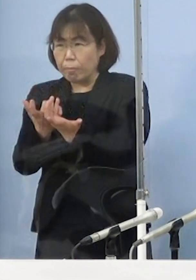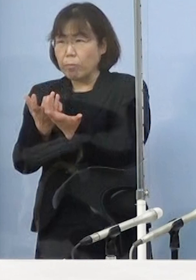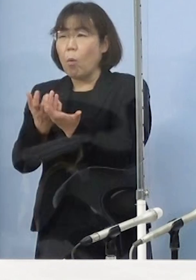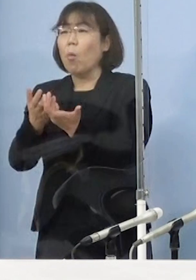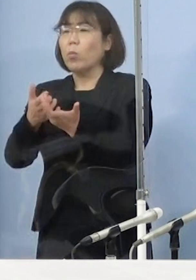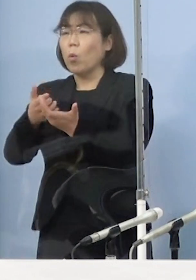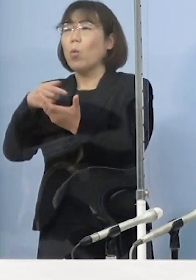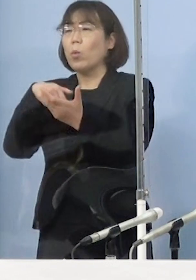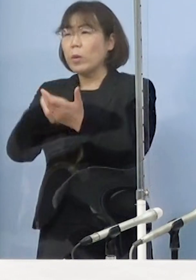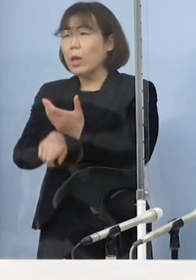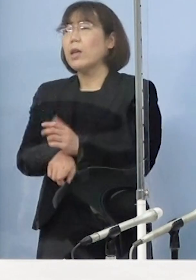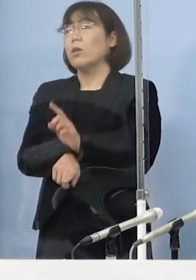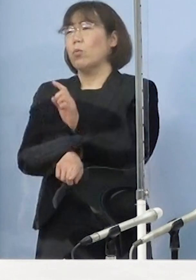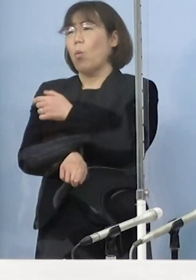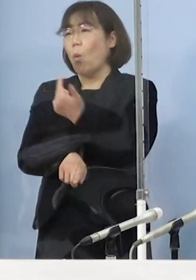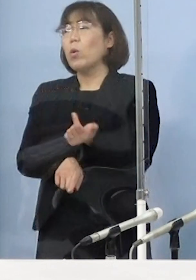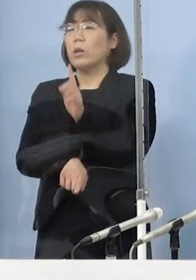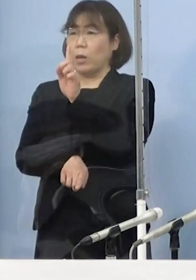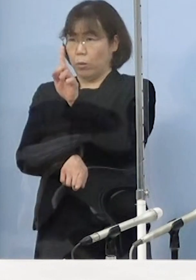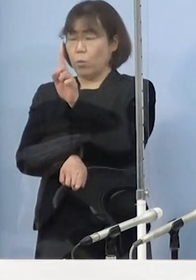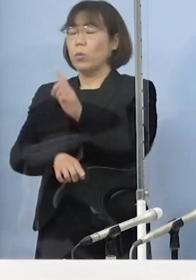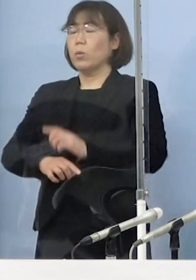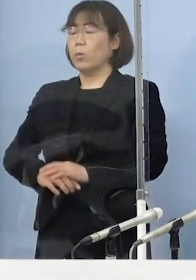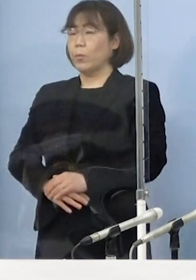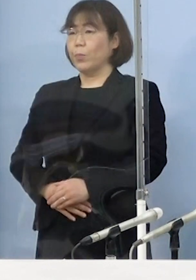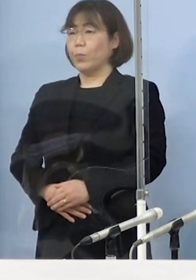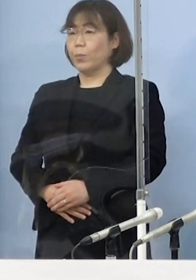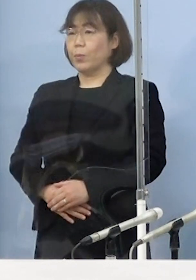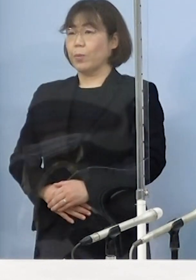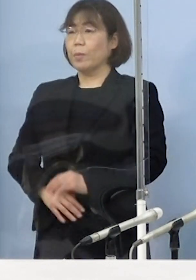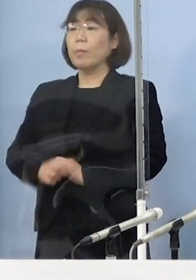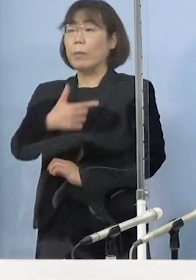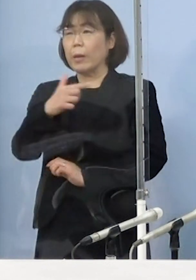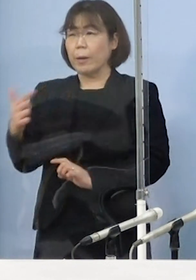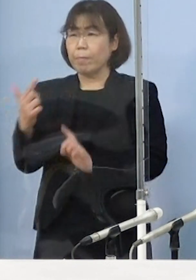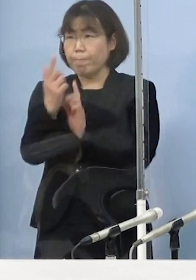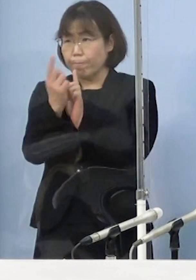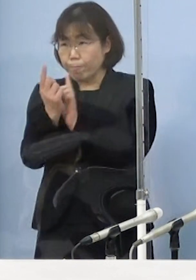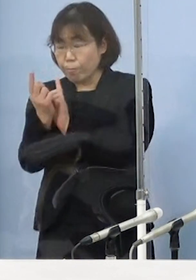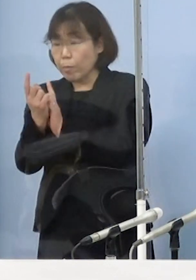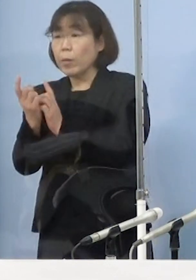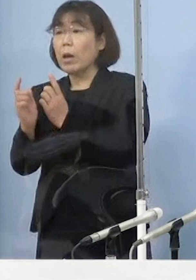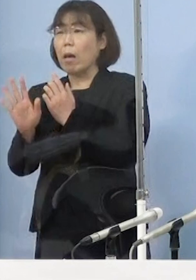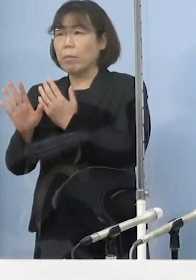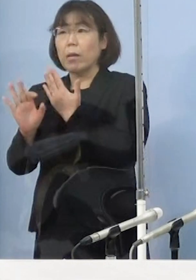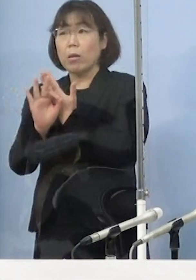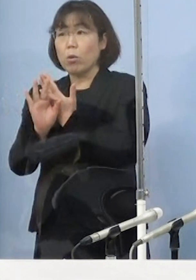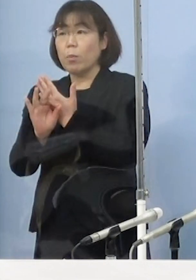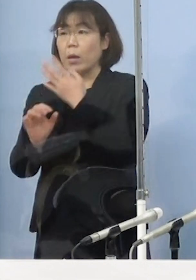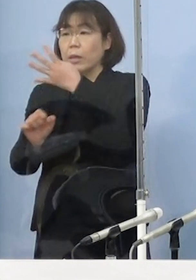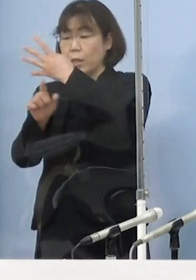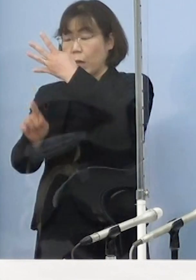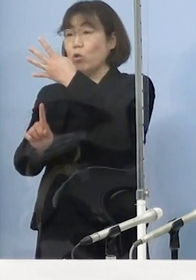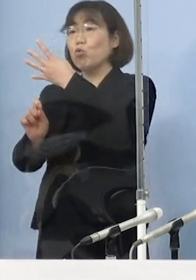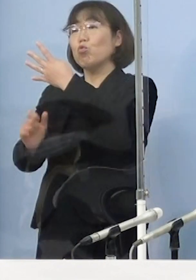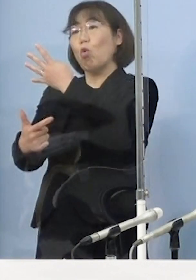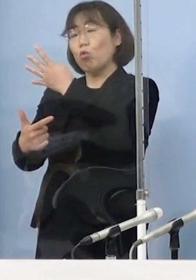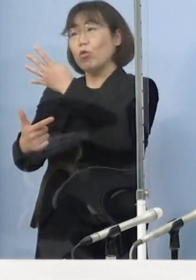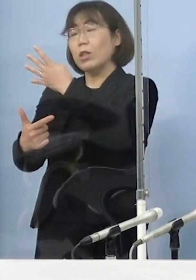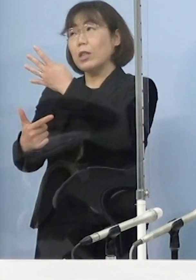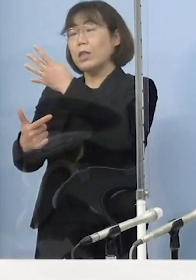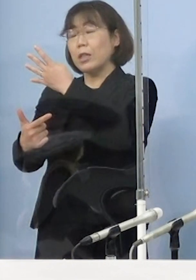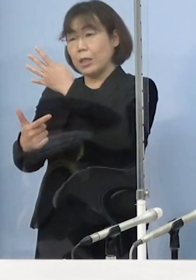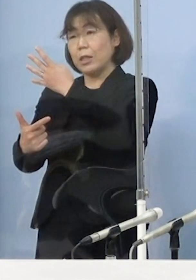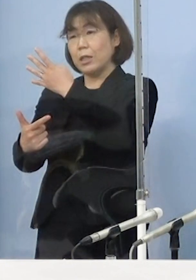要因となったところでありますが、まあ、様々な対策に、例えば4月の16日、もっと言うと4